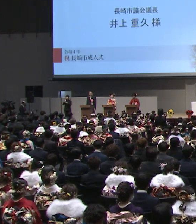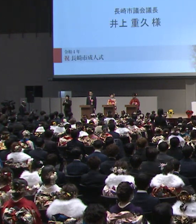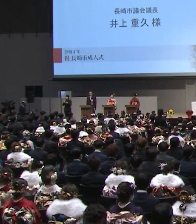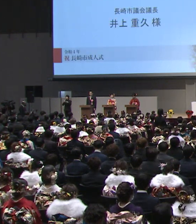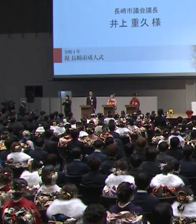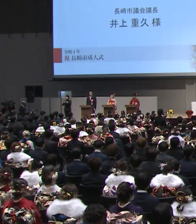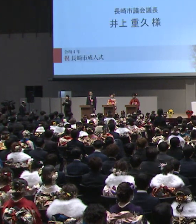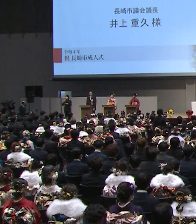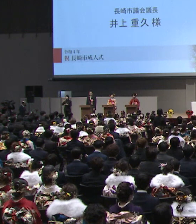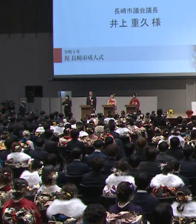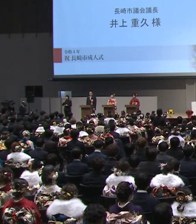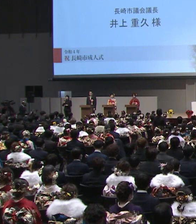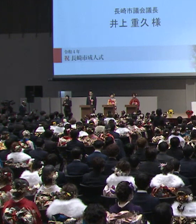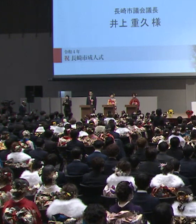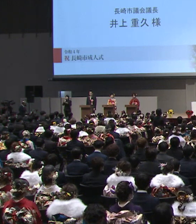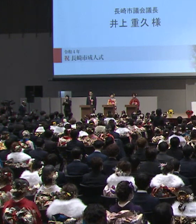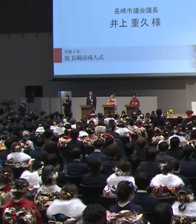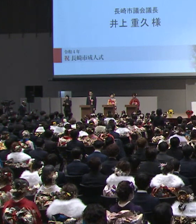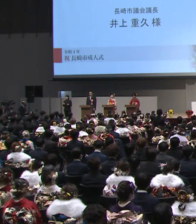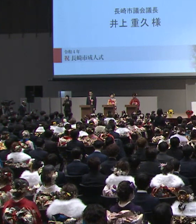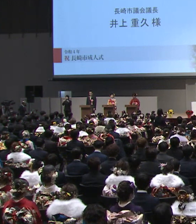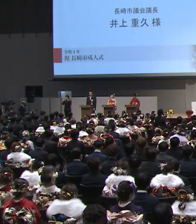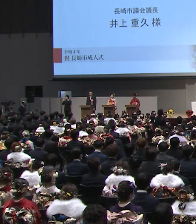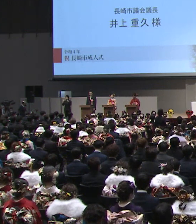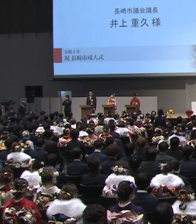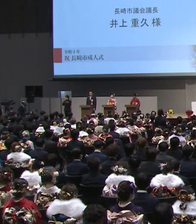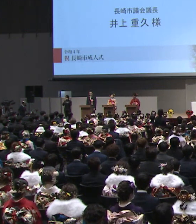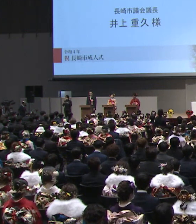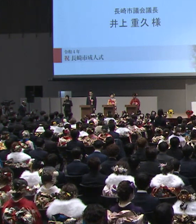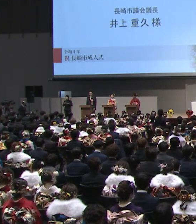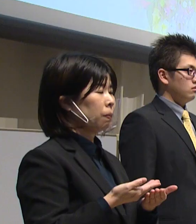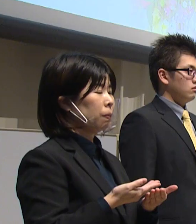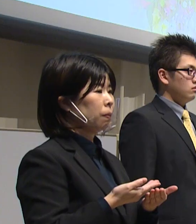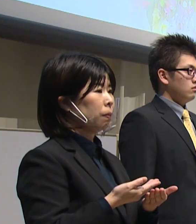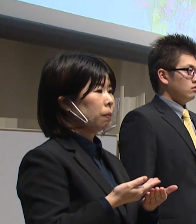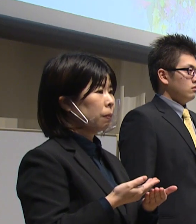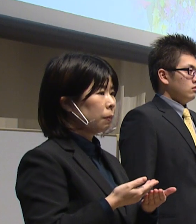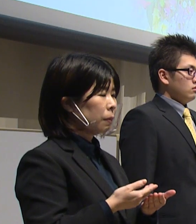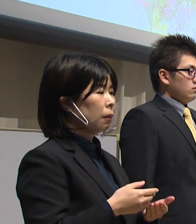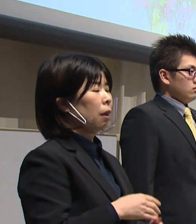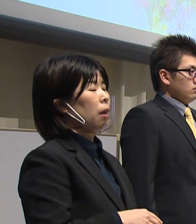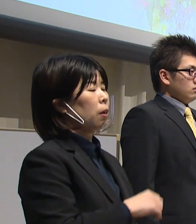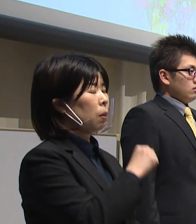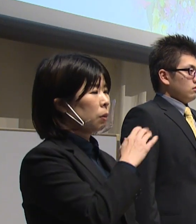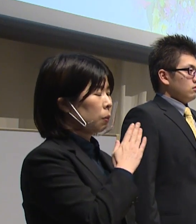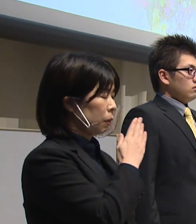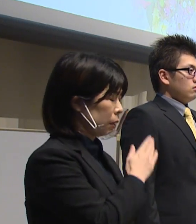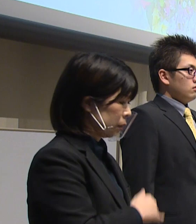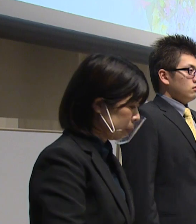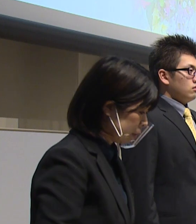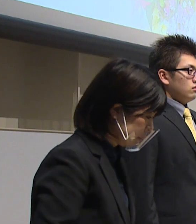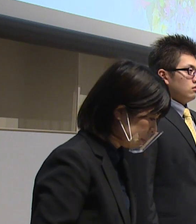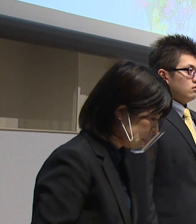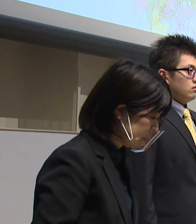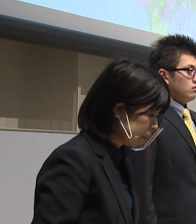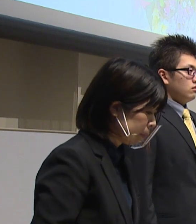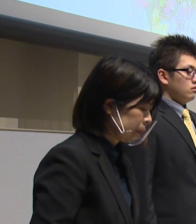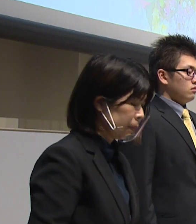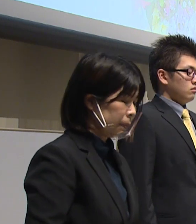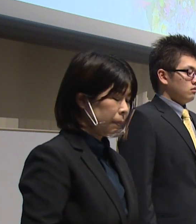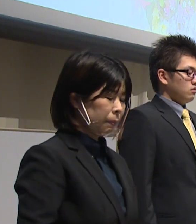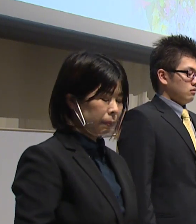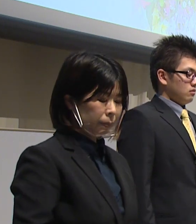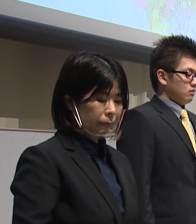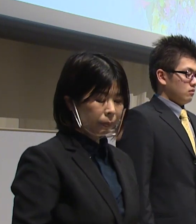久様より御祝いの言葉を賜りたいと存じます井上議長様よろしくお願い致します